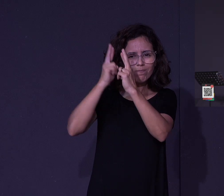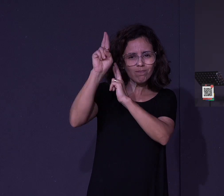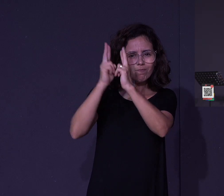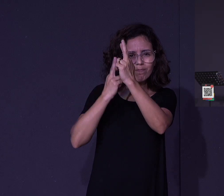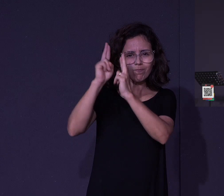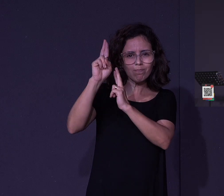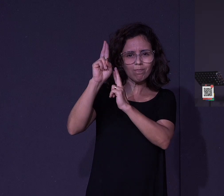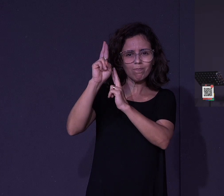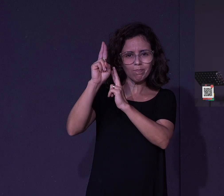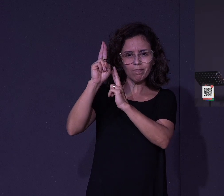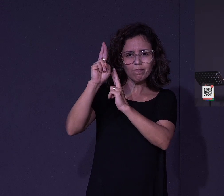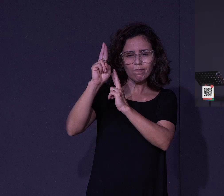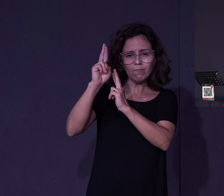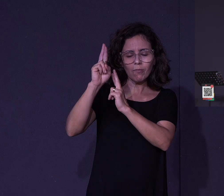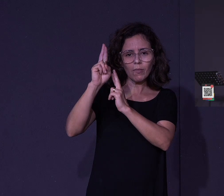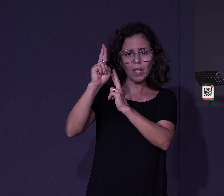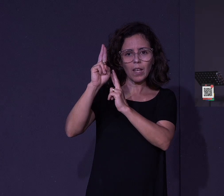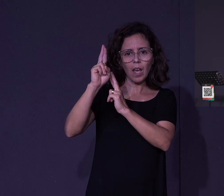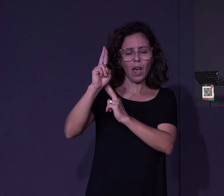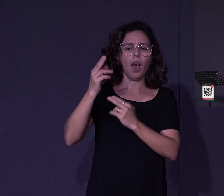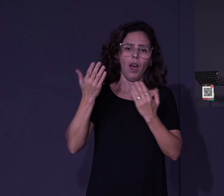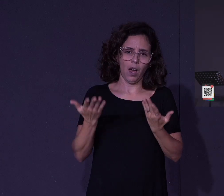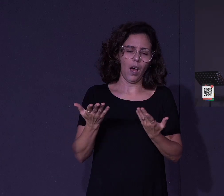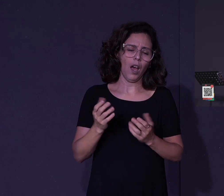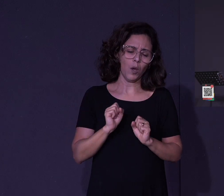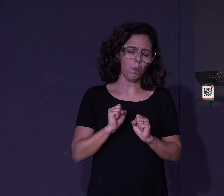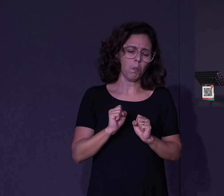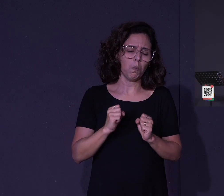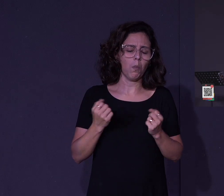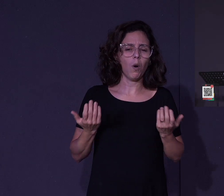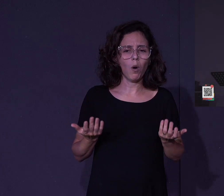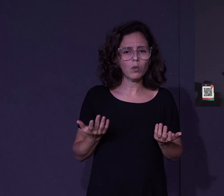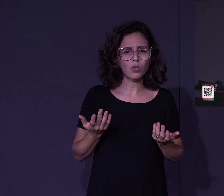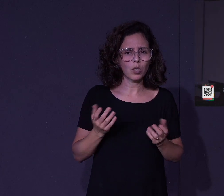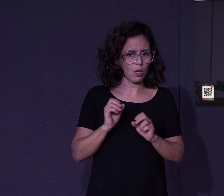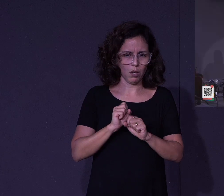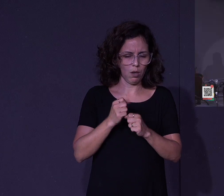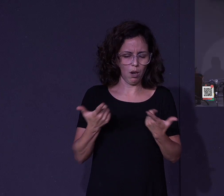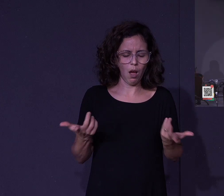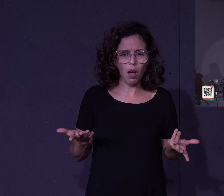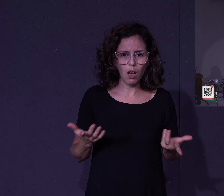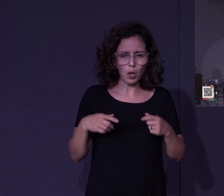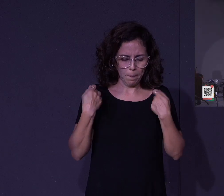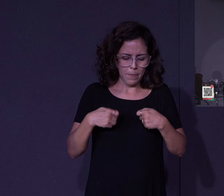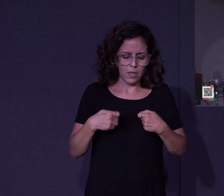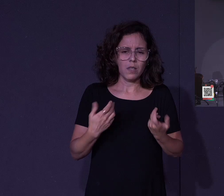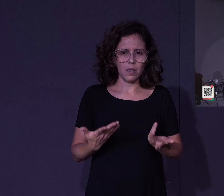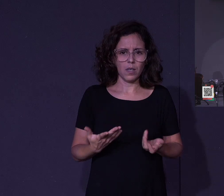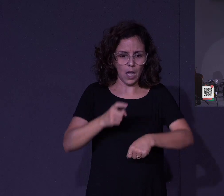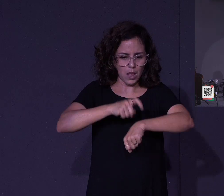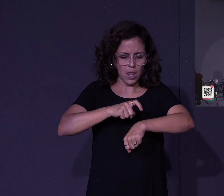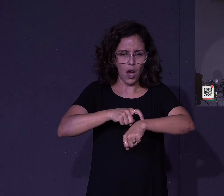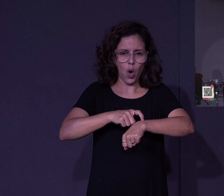Ele. É perfeitamente possível, e mais que isso, é necessário, e não só na hora da